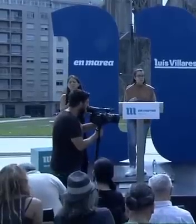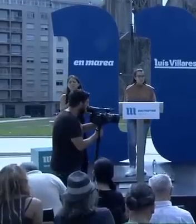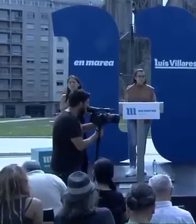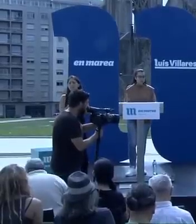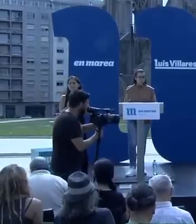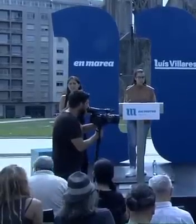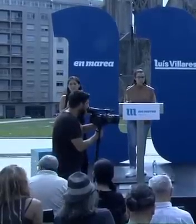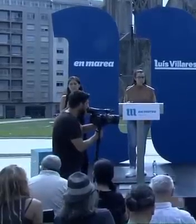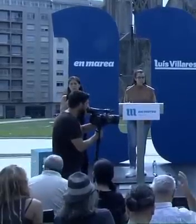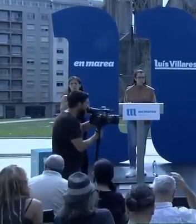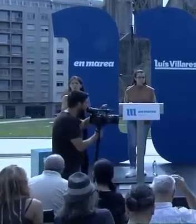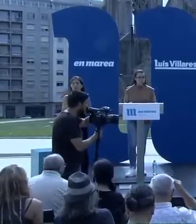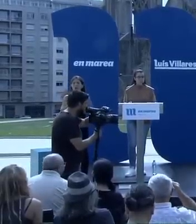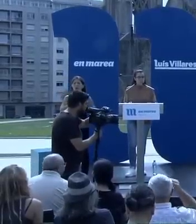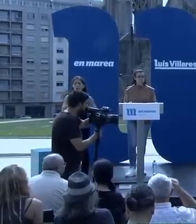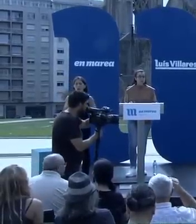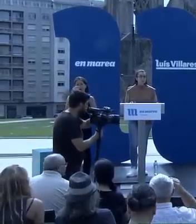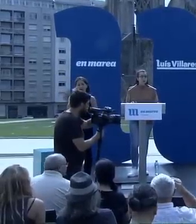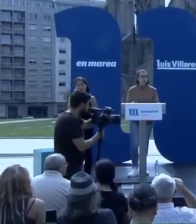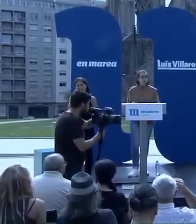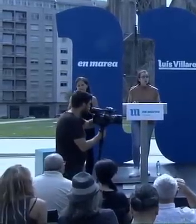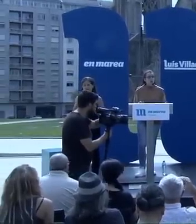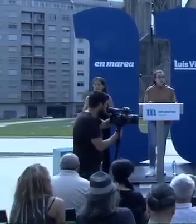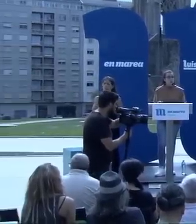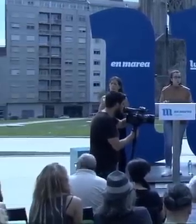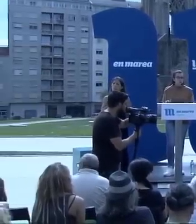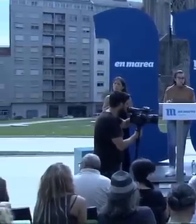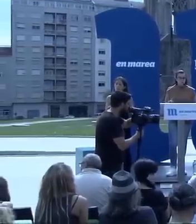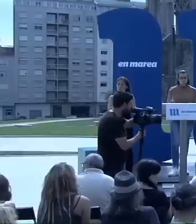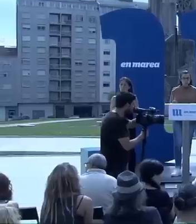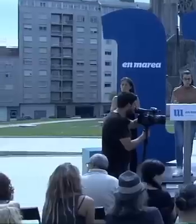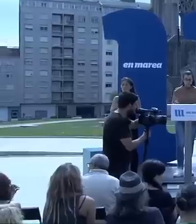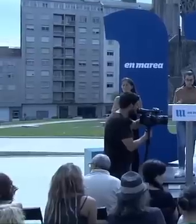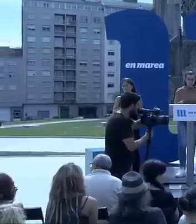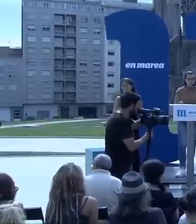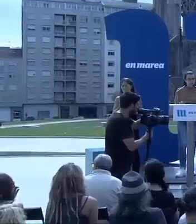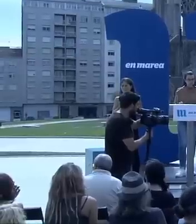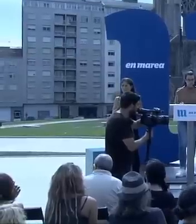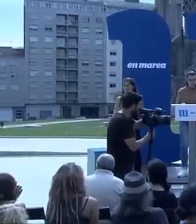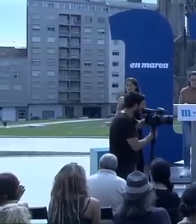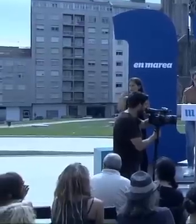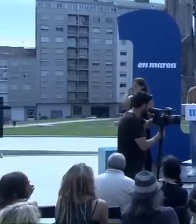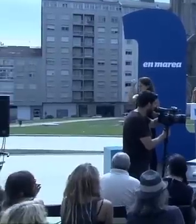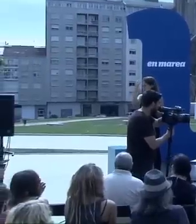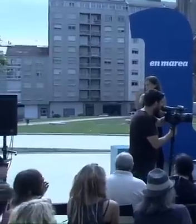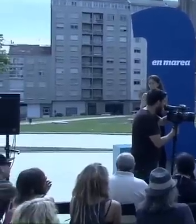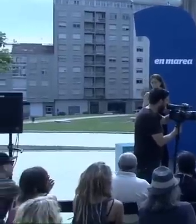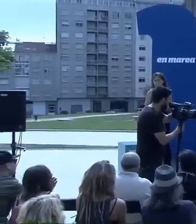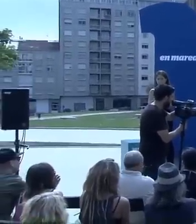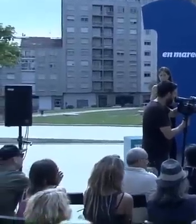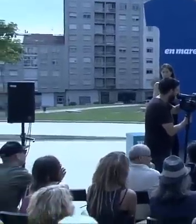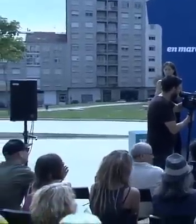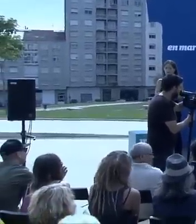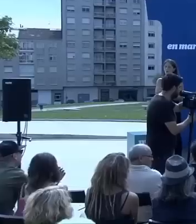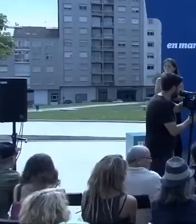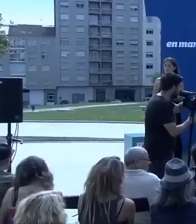Lucía co portavoz de Marea Carballiño, pero como o que eu de verdade no que levo traballando e